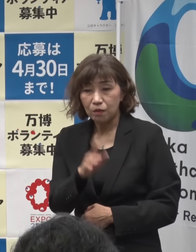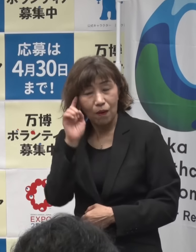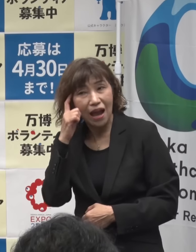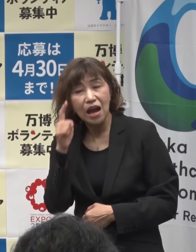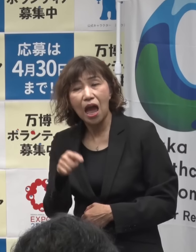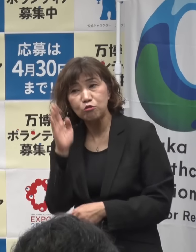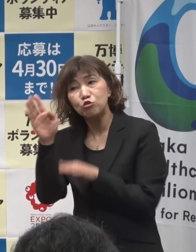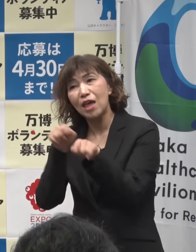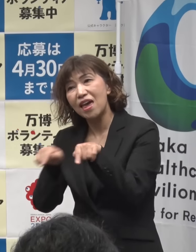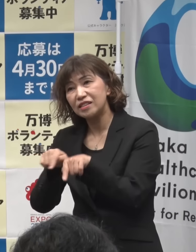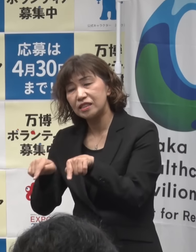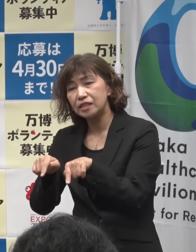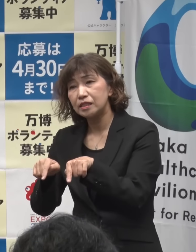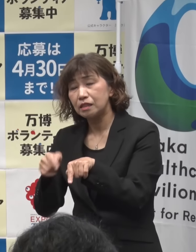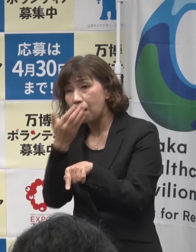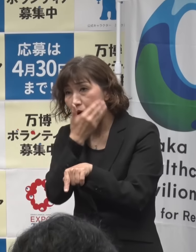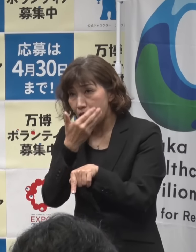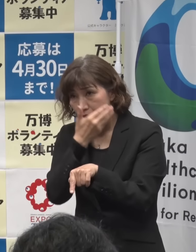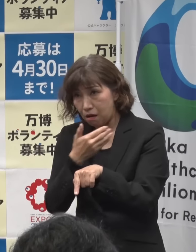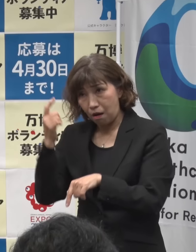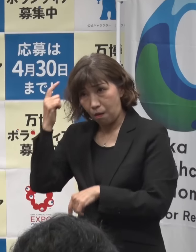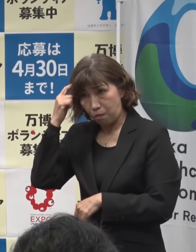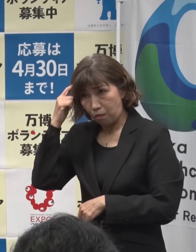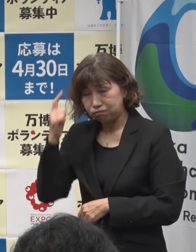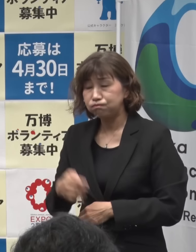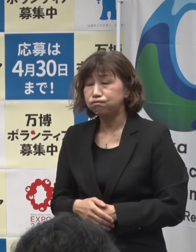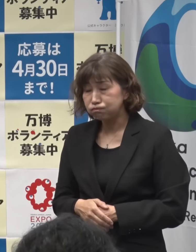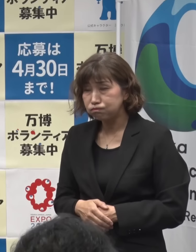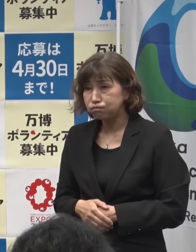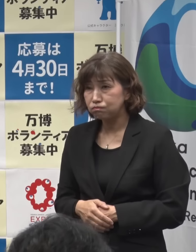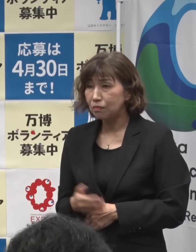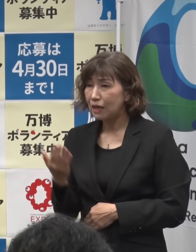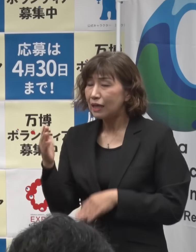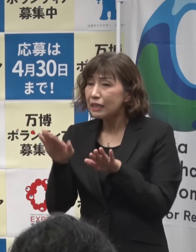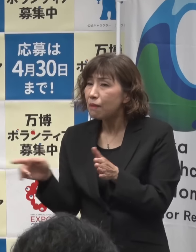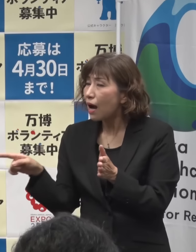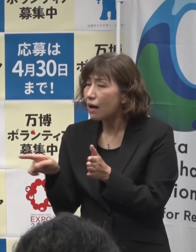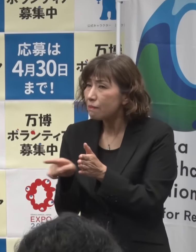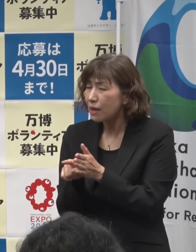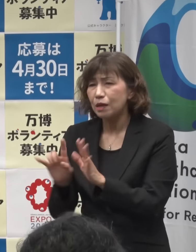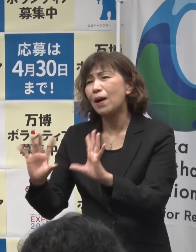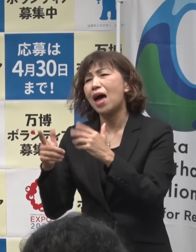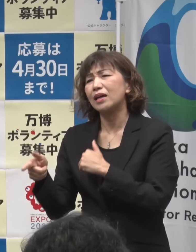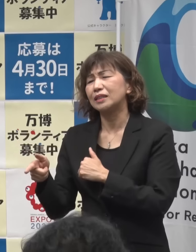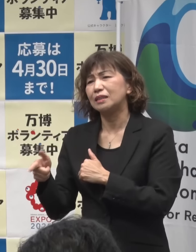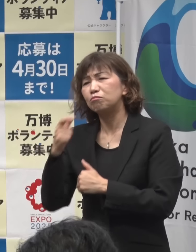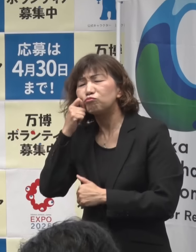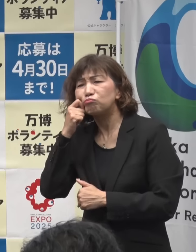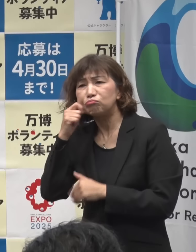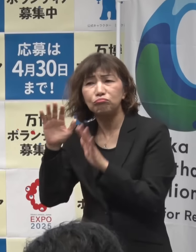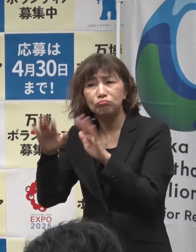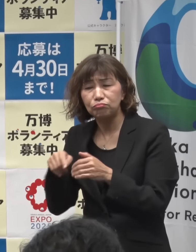きだというふうに思っています。少なくとも今までできてこなかったわけですから、だ